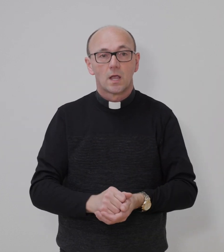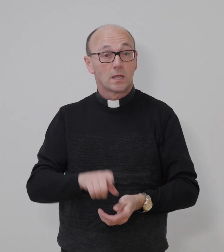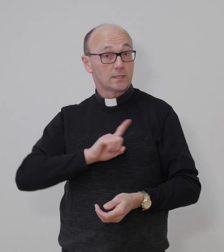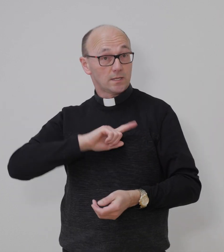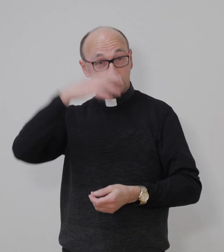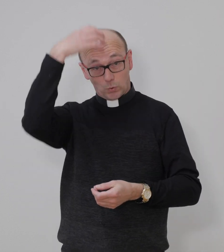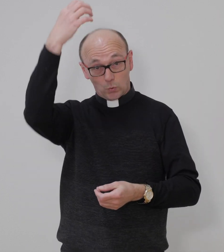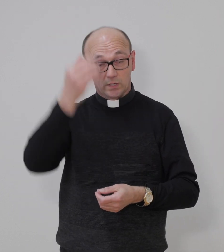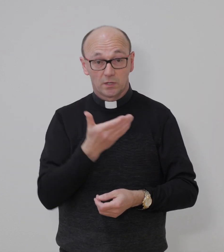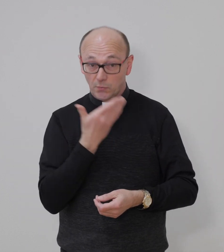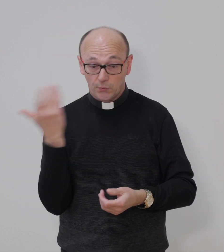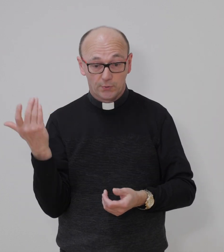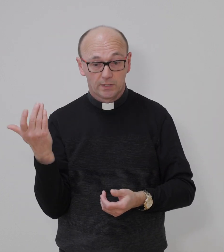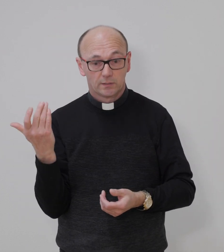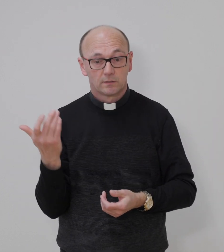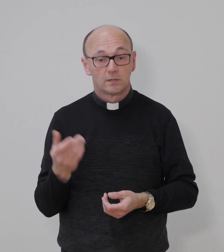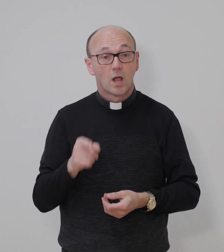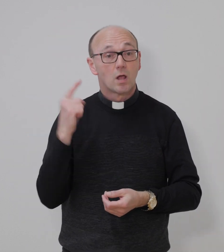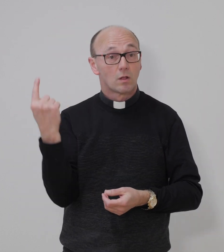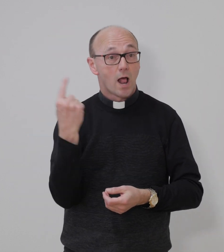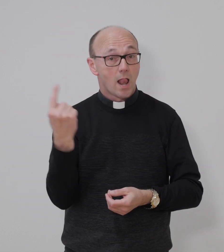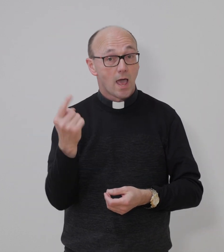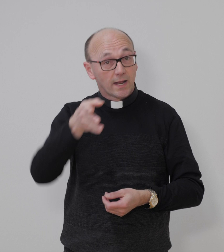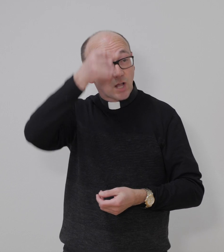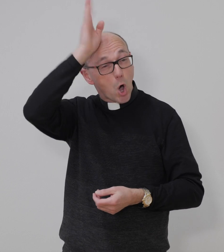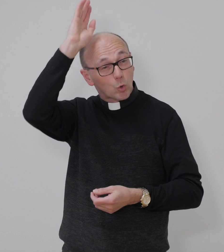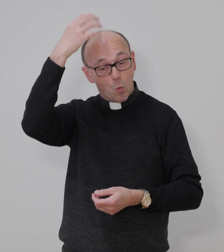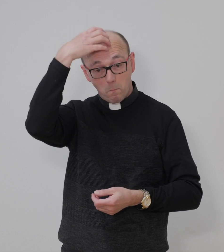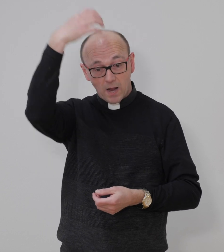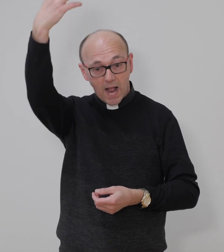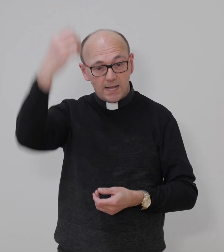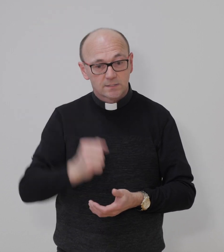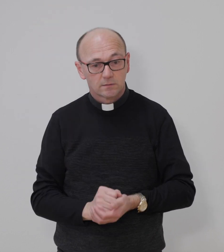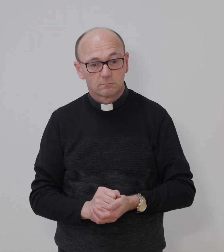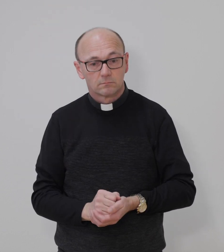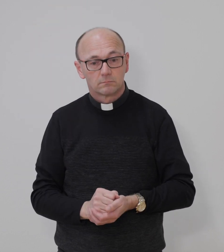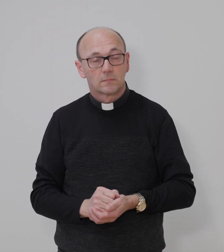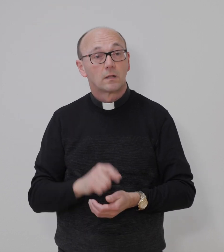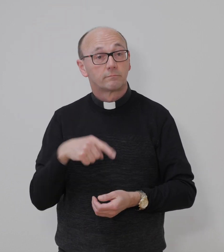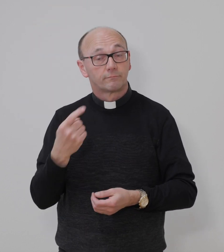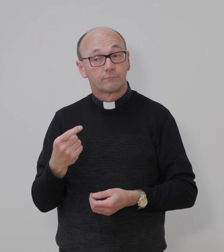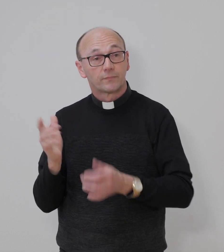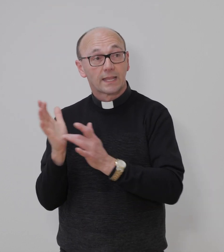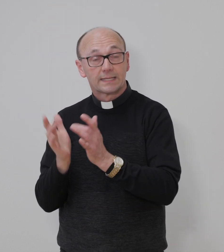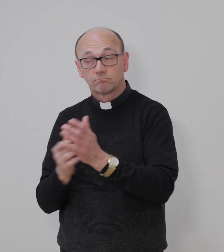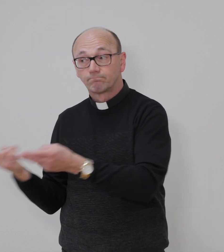Die hohen Priester antworteten: Wir haben keinen König außer dem Kaiser.